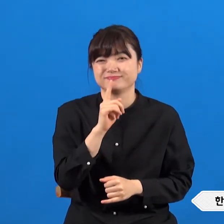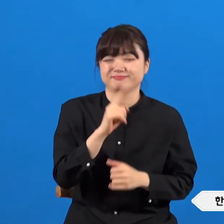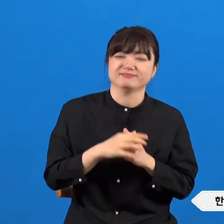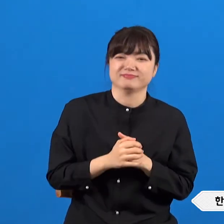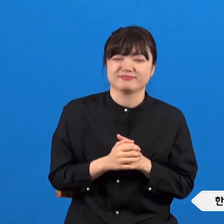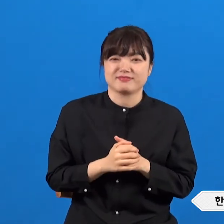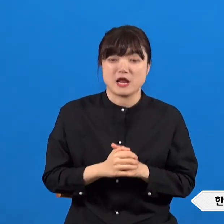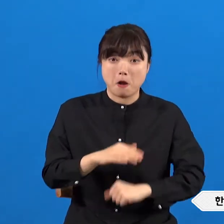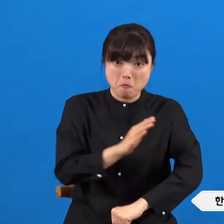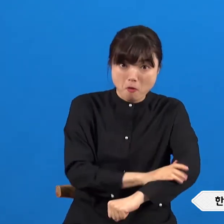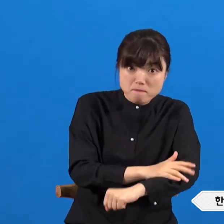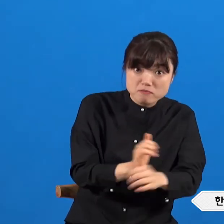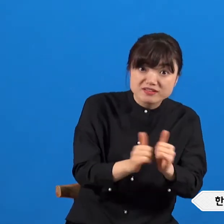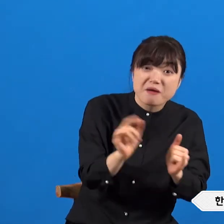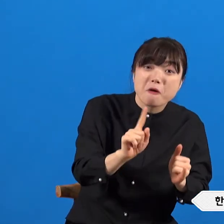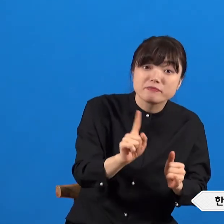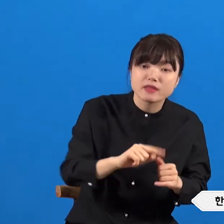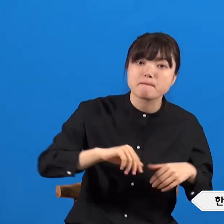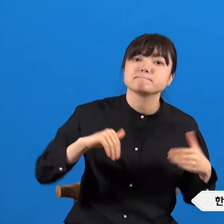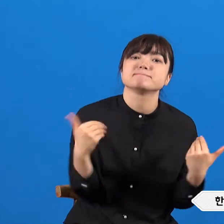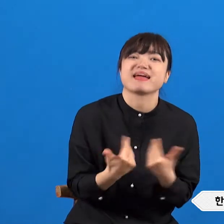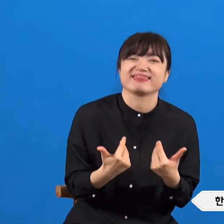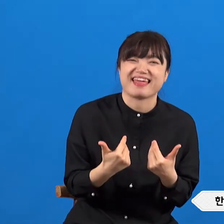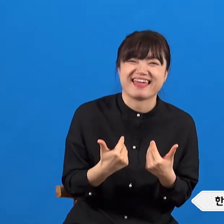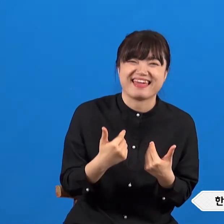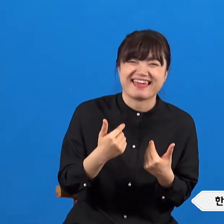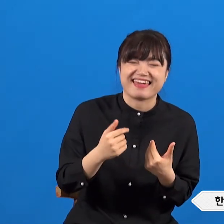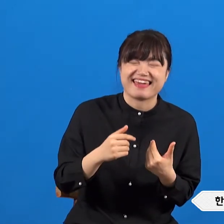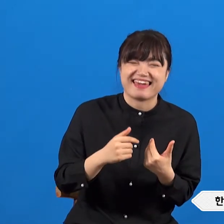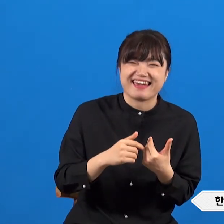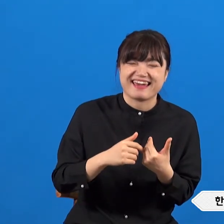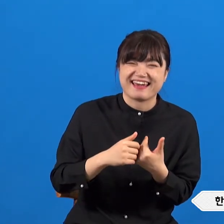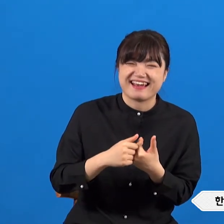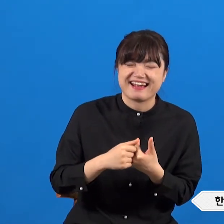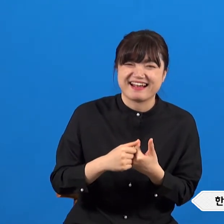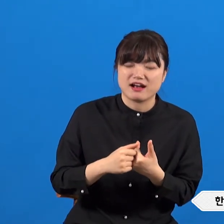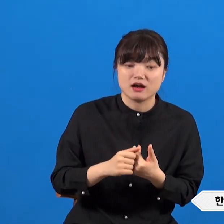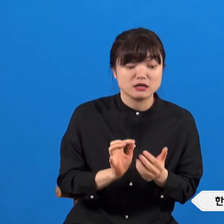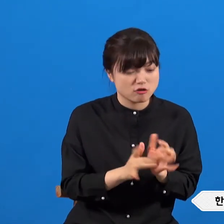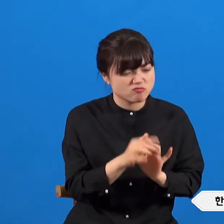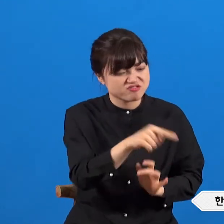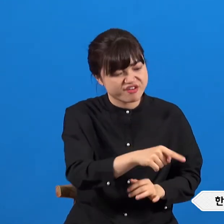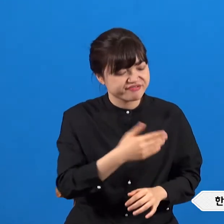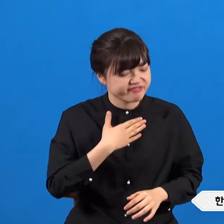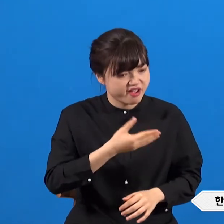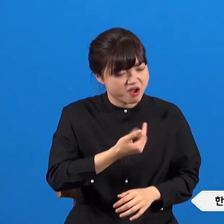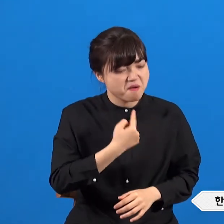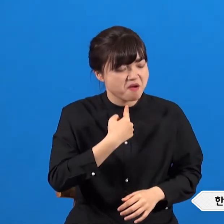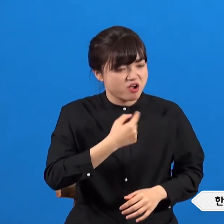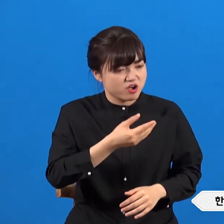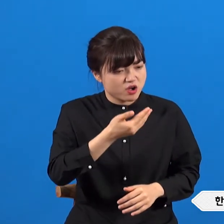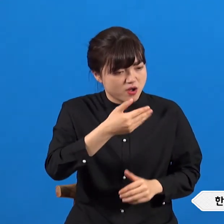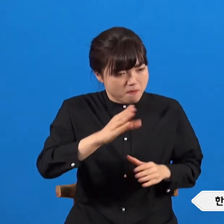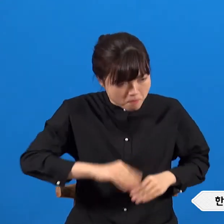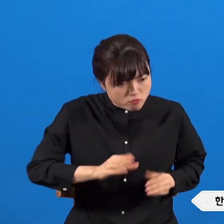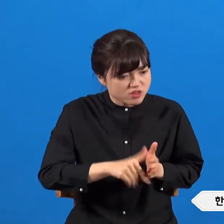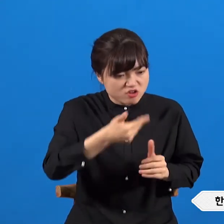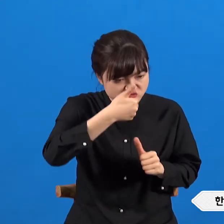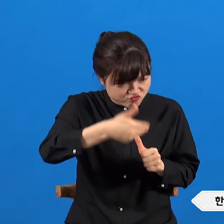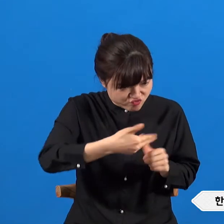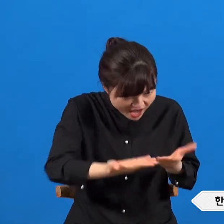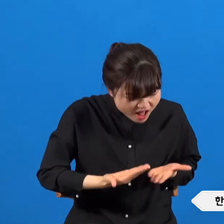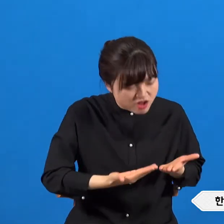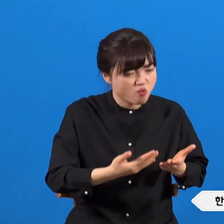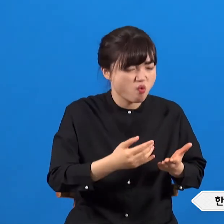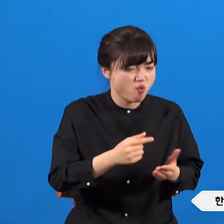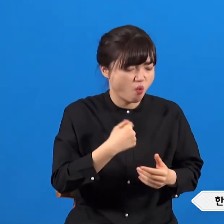그런데 왼편 사람들은 그 반대입니다. 예수님이 너희들은 내가 줄일 때 먹여주지 않았고 목마를